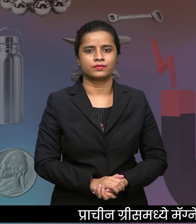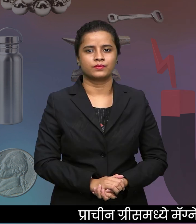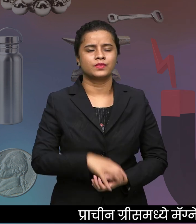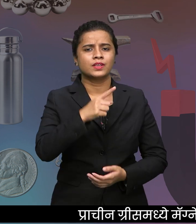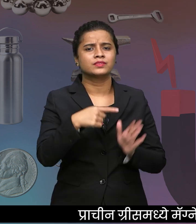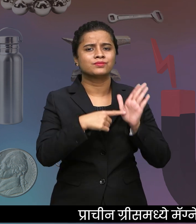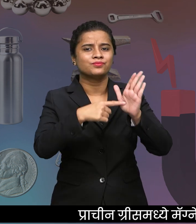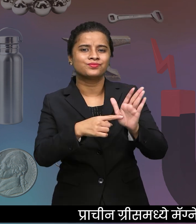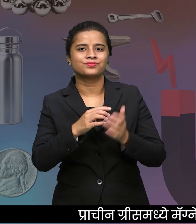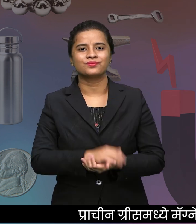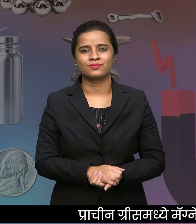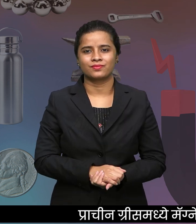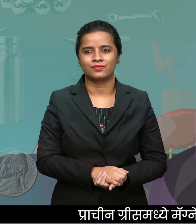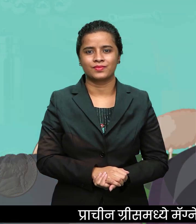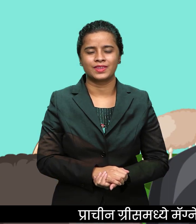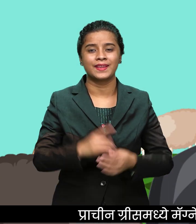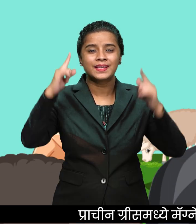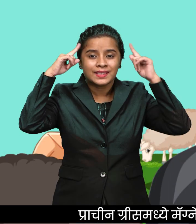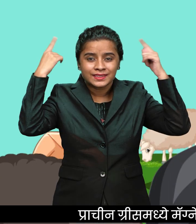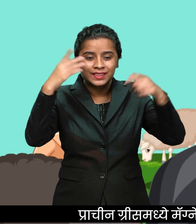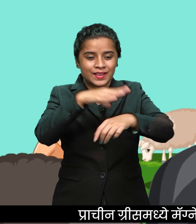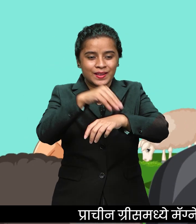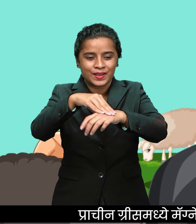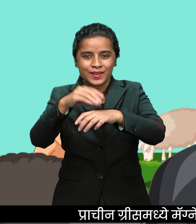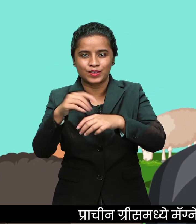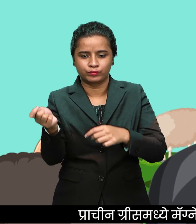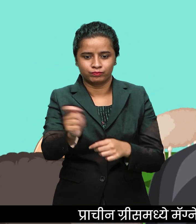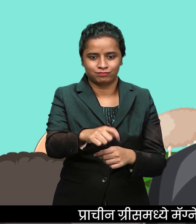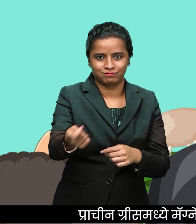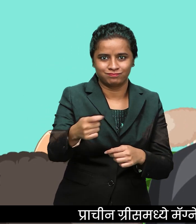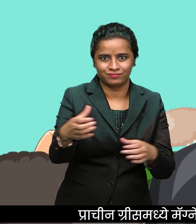प्राचीन ग्रीसमध्ये मॅग्नस नावाचा एक मेंढपाळ राहत होता.